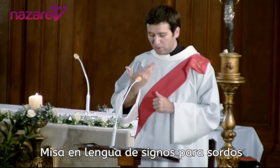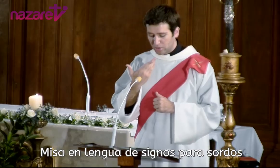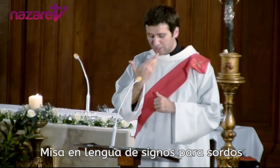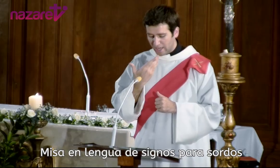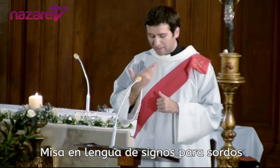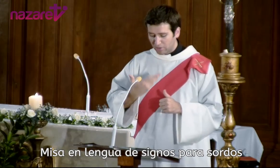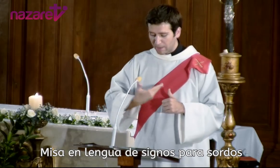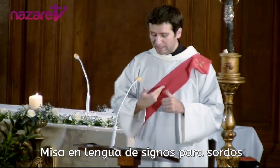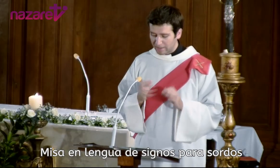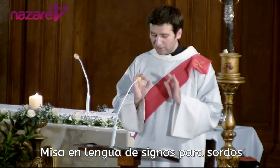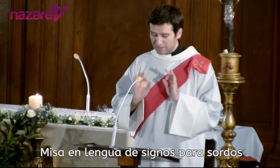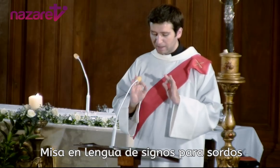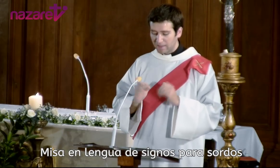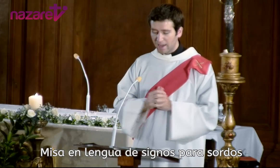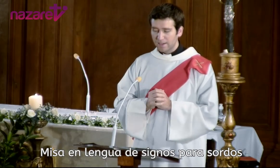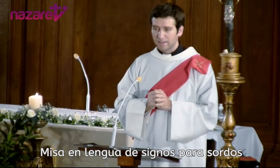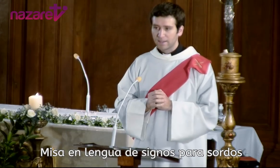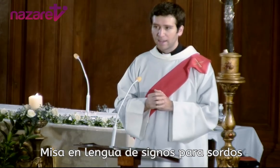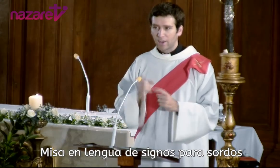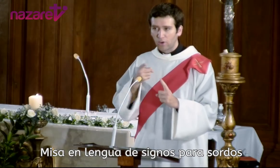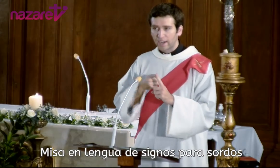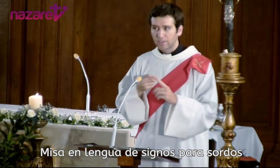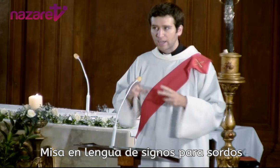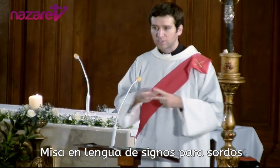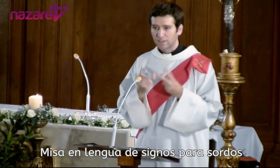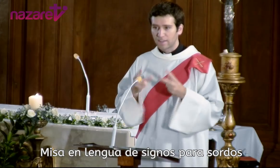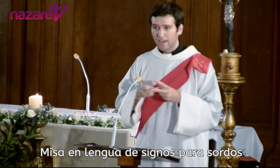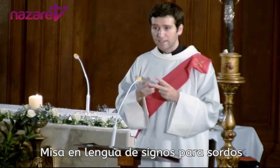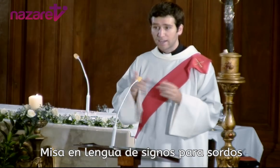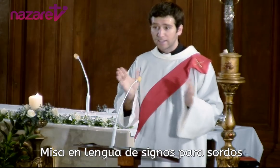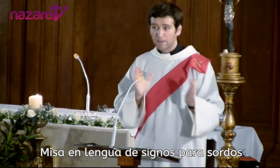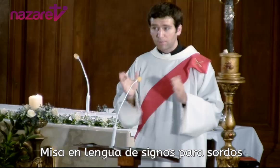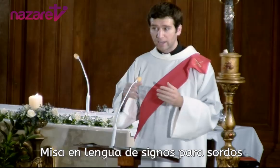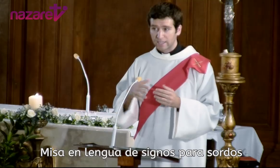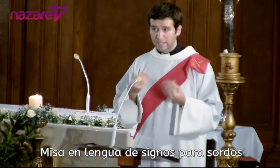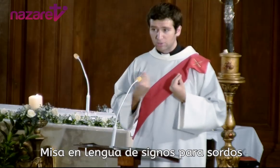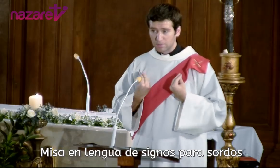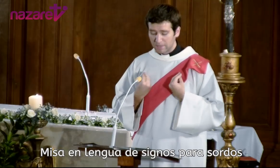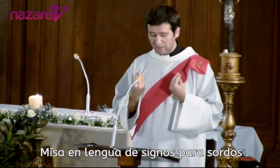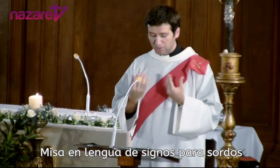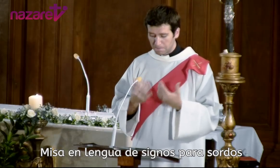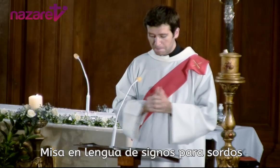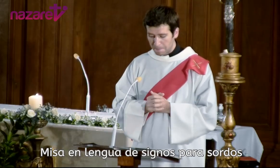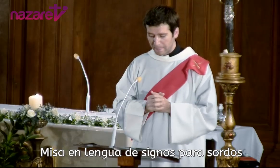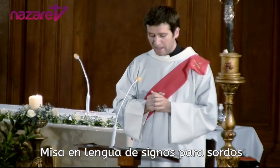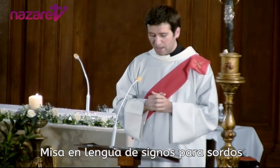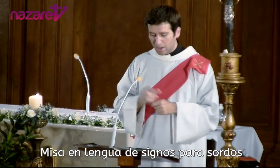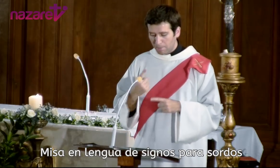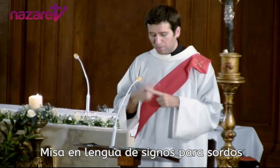nos hacen una petición especial, en concreto en la sociedad y en el tiempo en el que estamos viviendo. ¿Por qué?